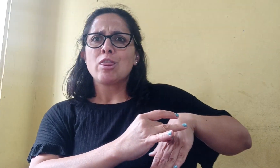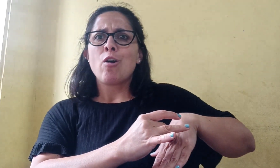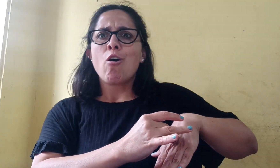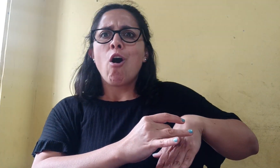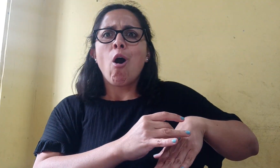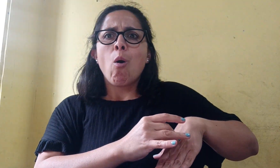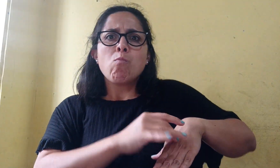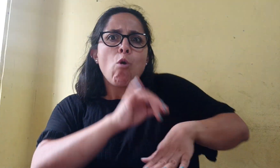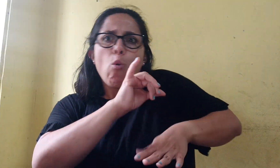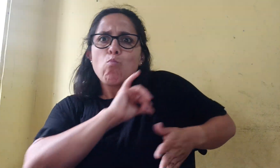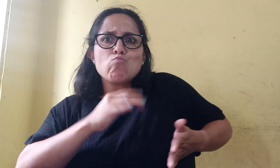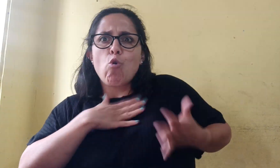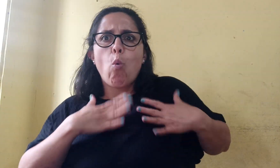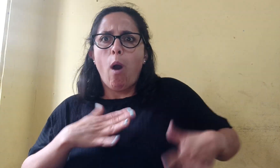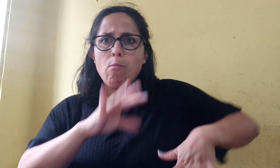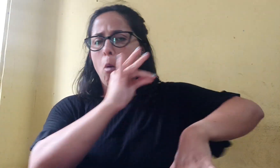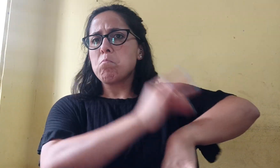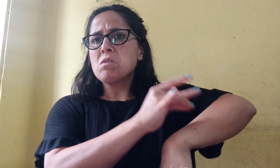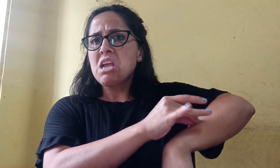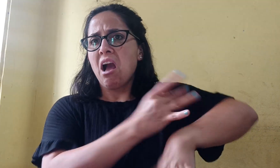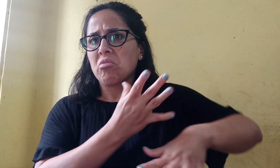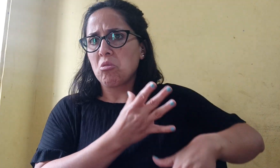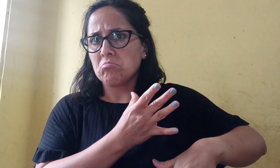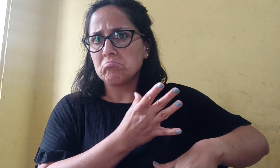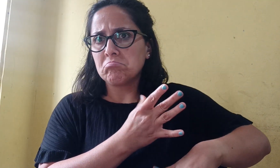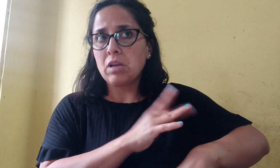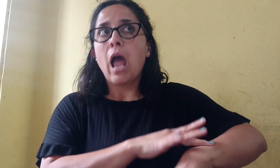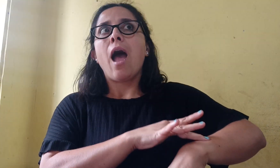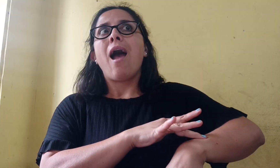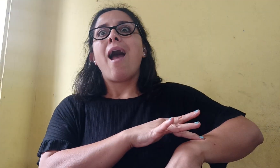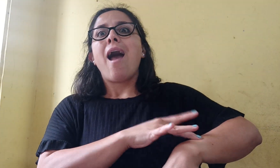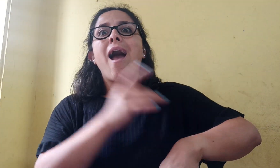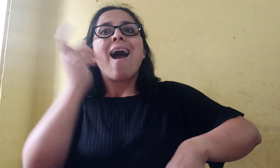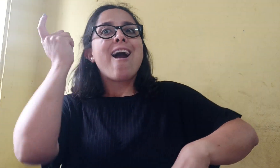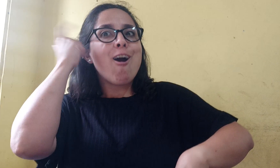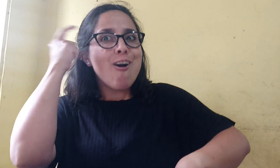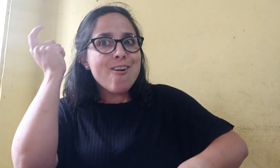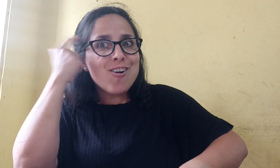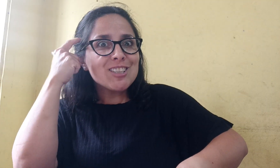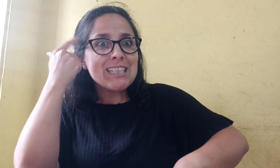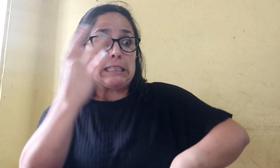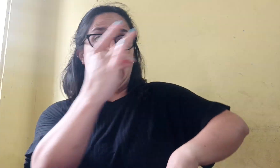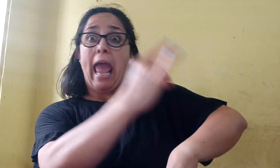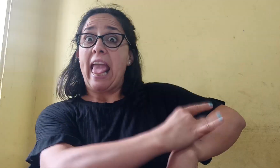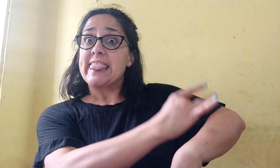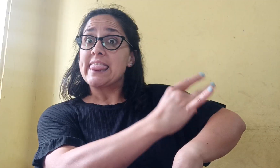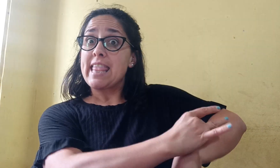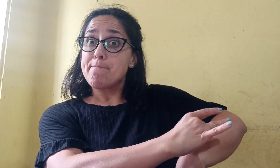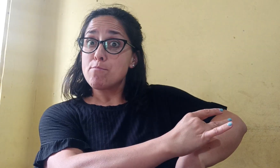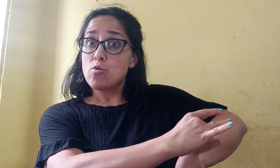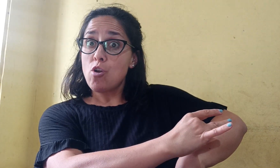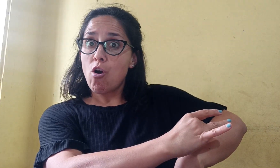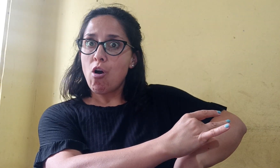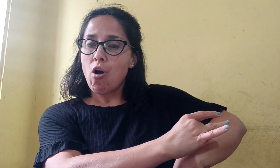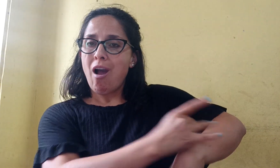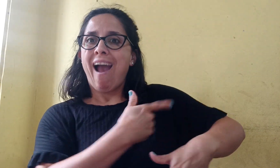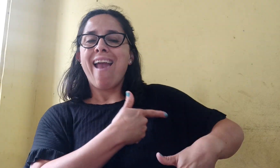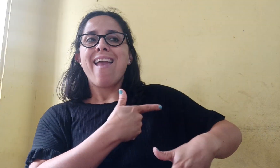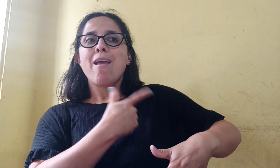del cuerpo, ¿sí? Ahí, cuando uno se hace consciente de este estímulo, sería la función integradora. Ahí se está llevando a cabo